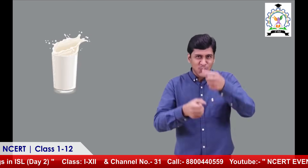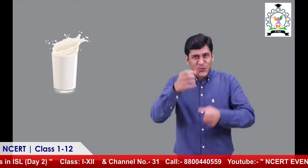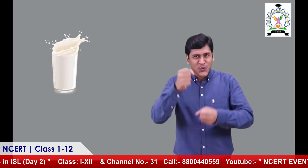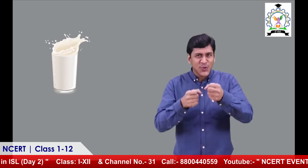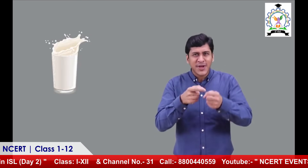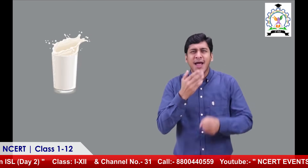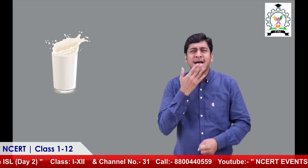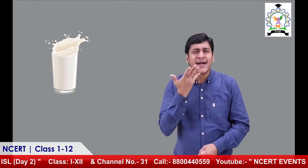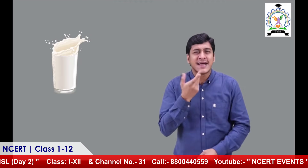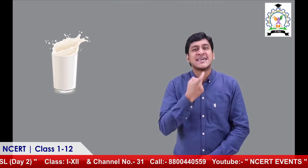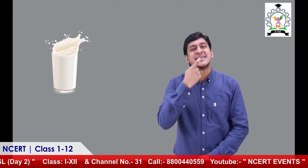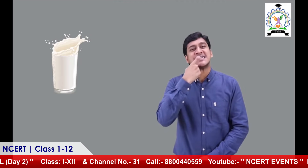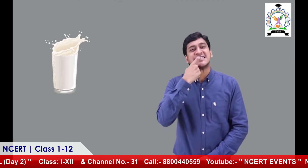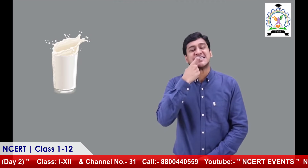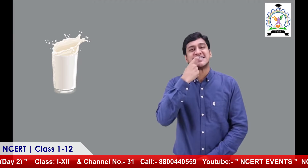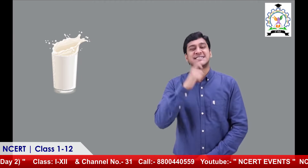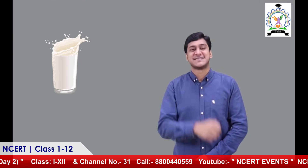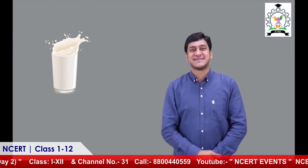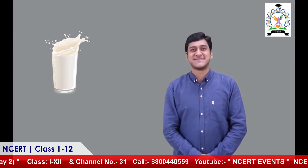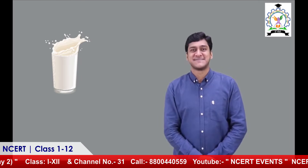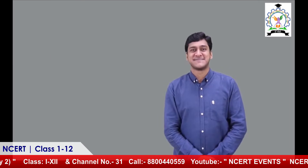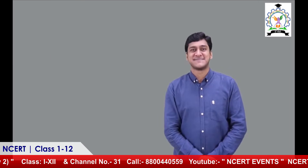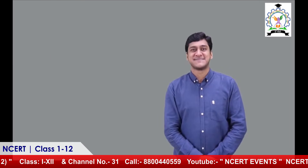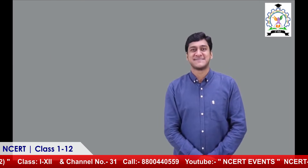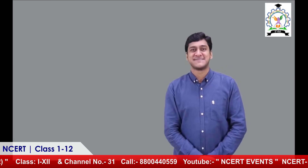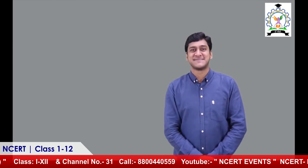यह दूध है, इसका रंग सफेद है।